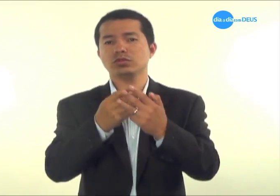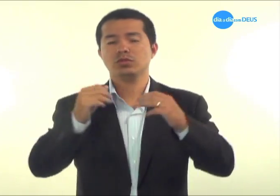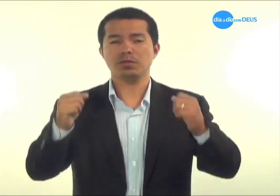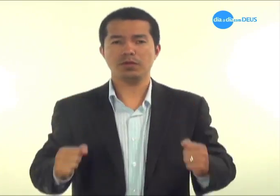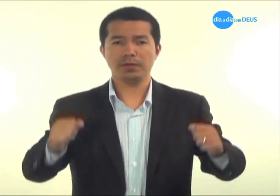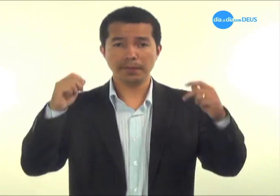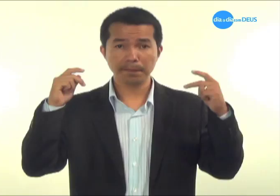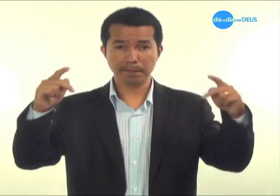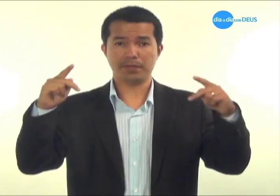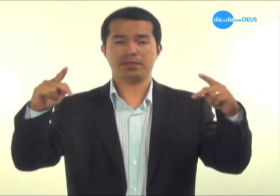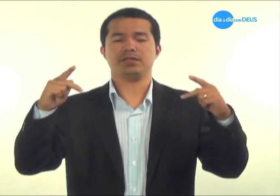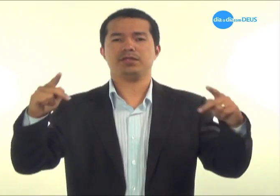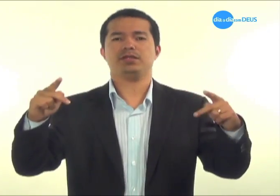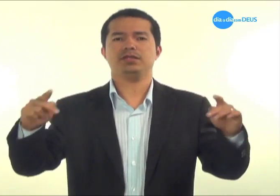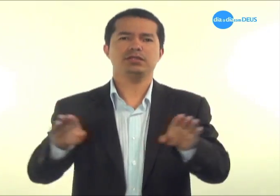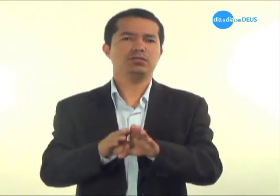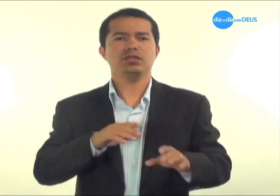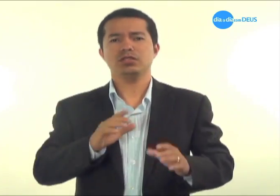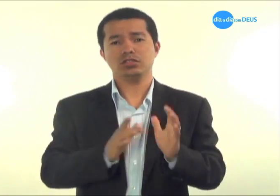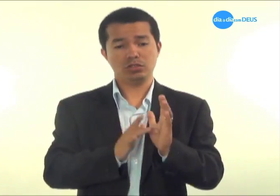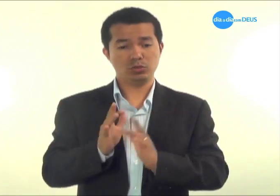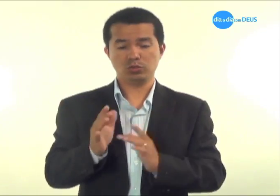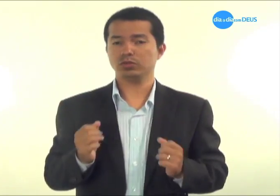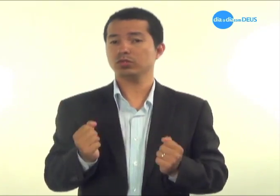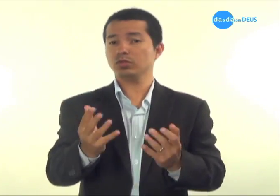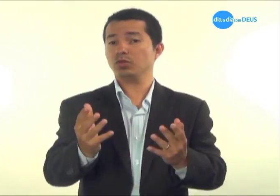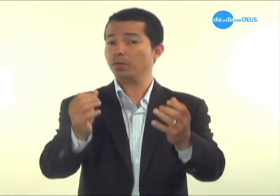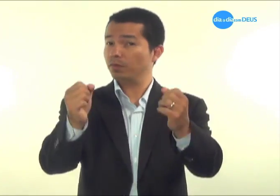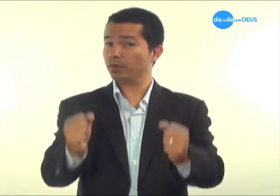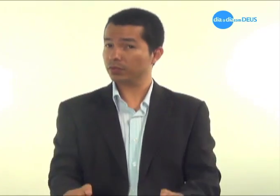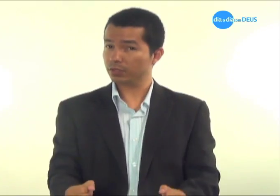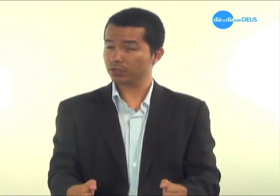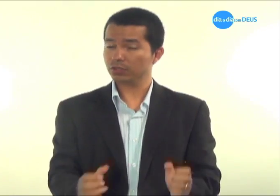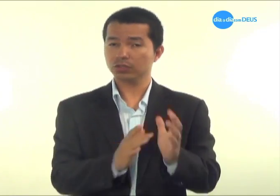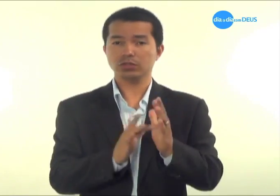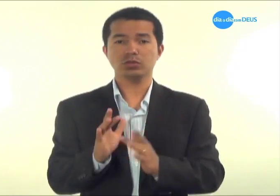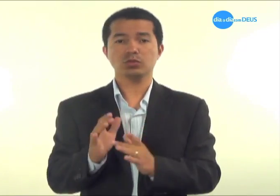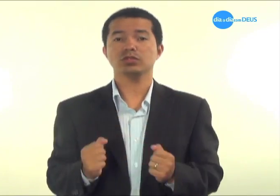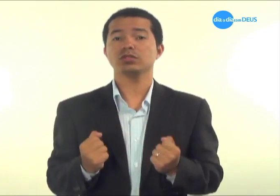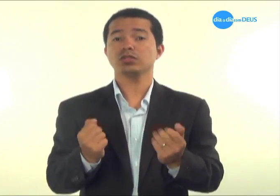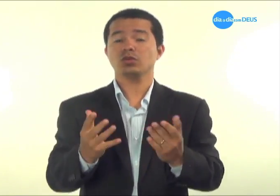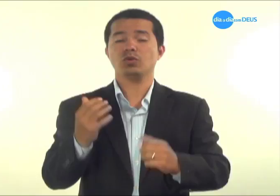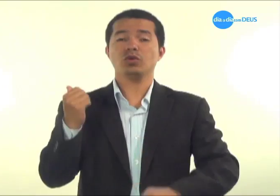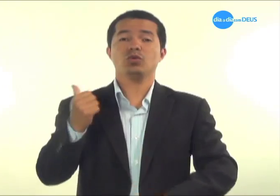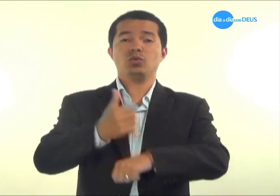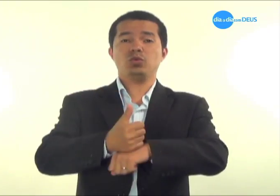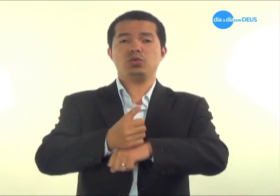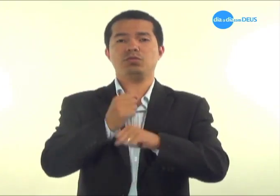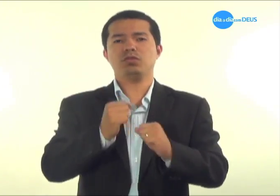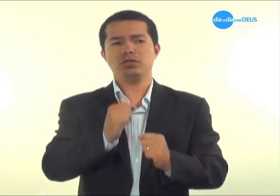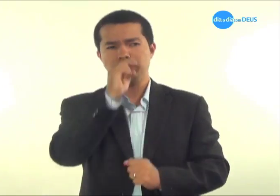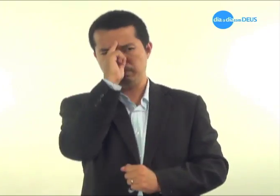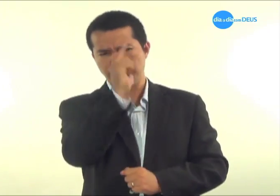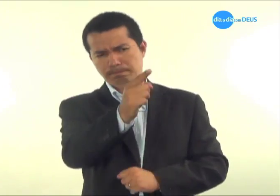para pregar a eles com todo o poder e autoridade inclusive para